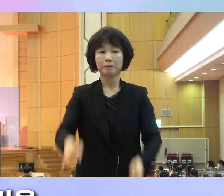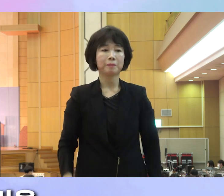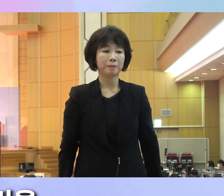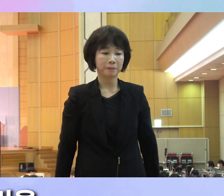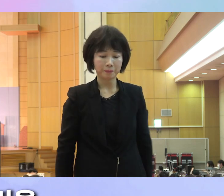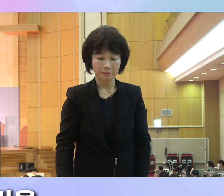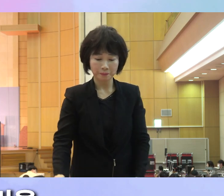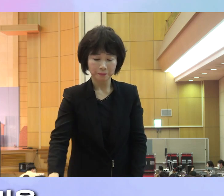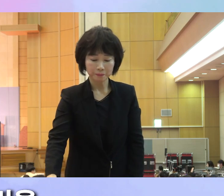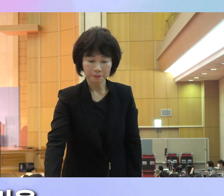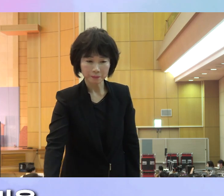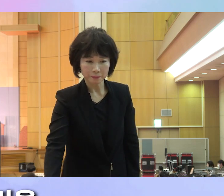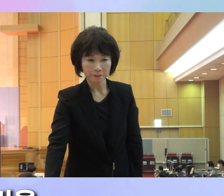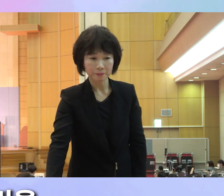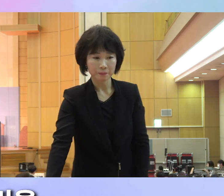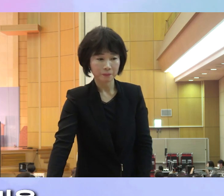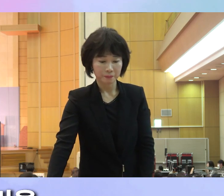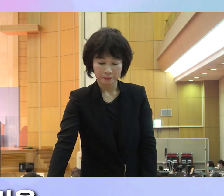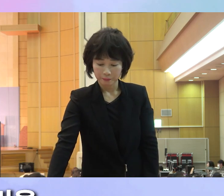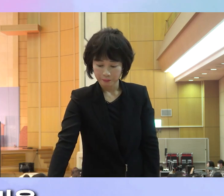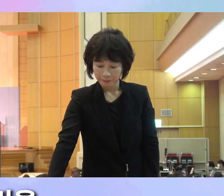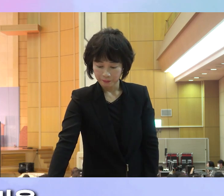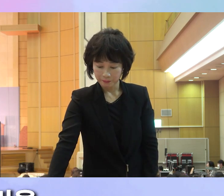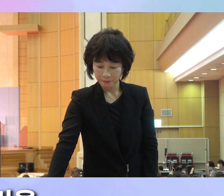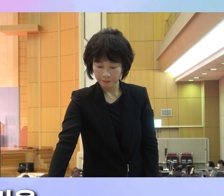주님께 거룩한 예물을 드리도록 하겠습니다.